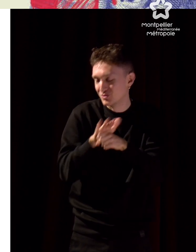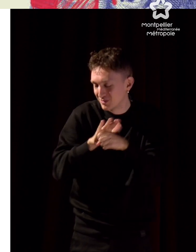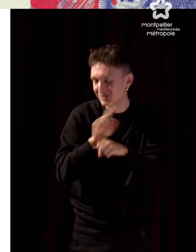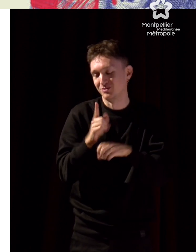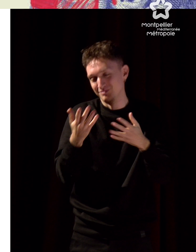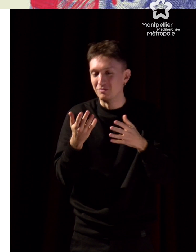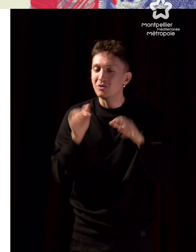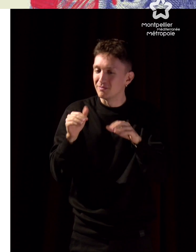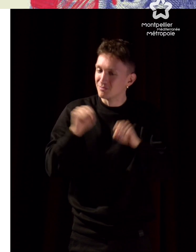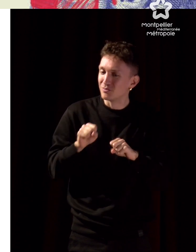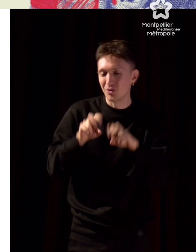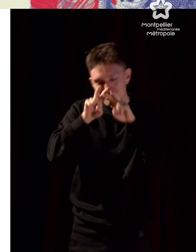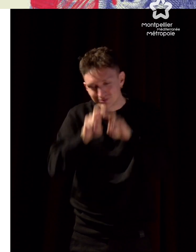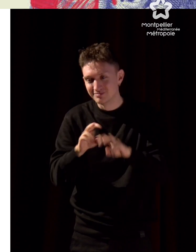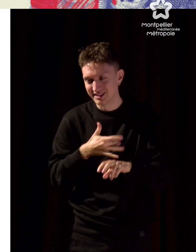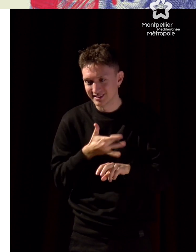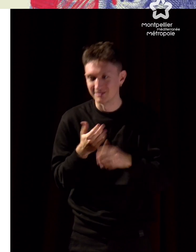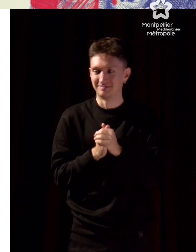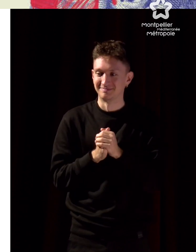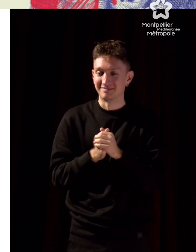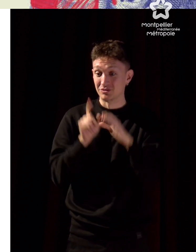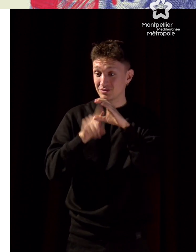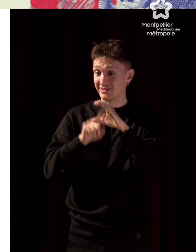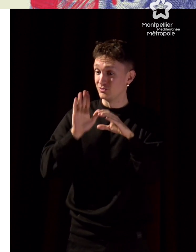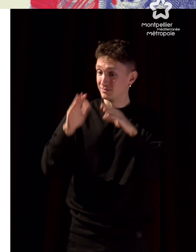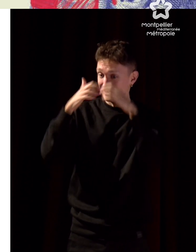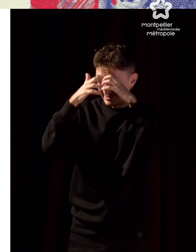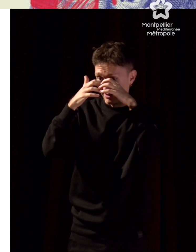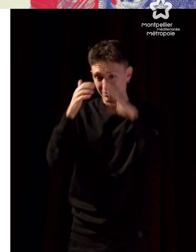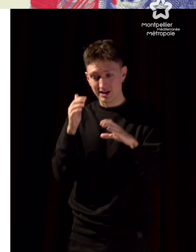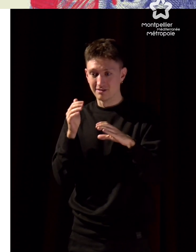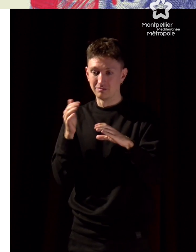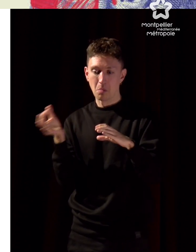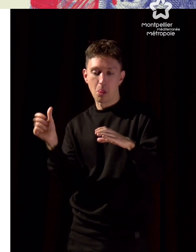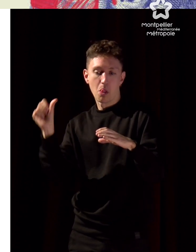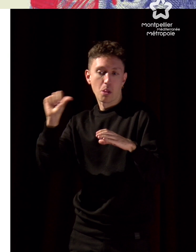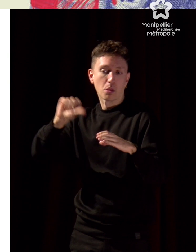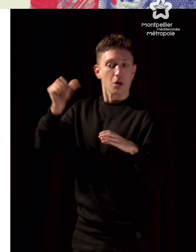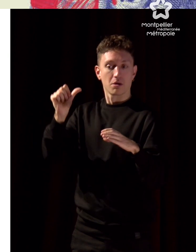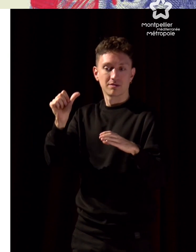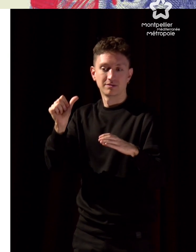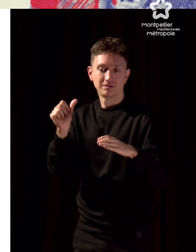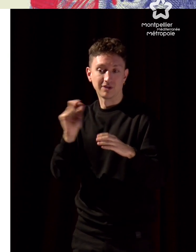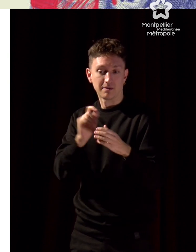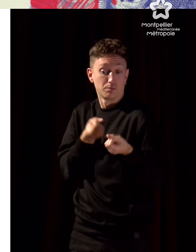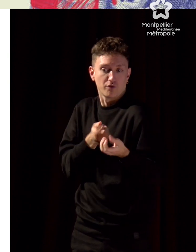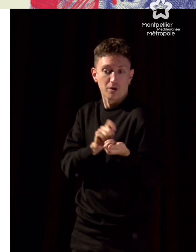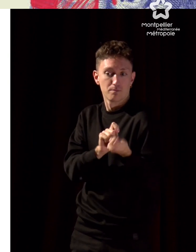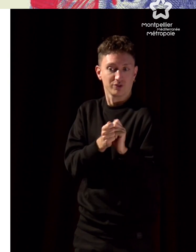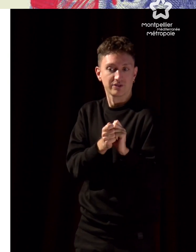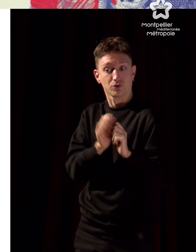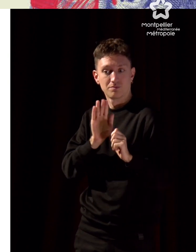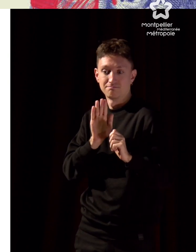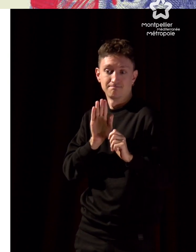dans ces cellules de cerveau, il avait mis une des mutations spécifiques néandertales qui fait que le gène est plutôt de